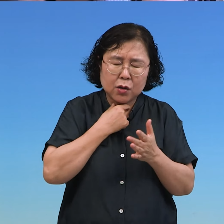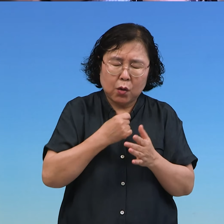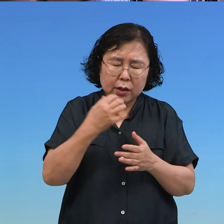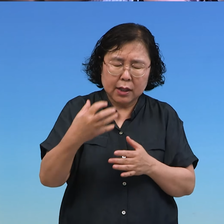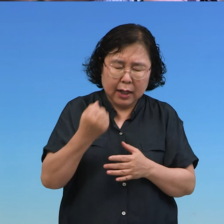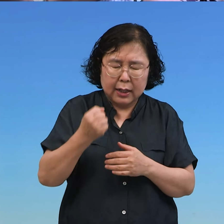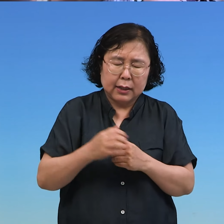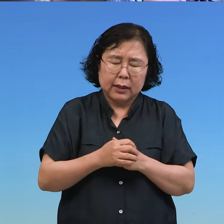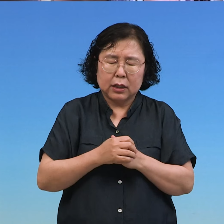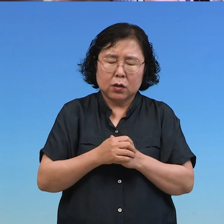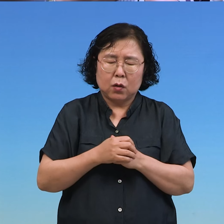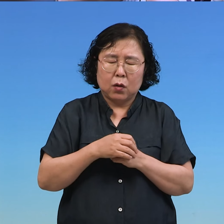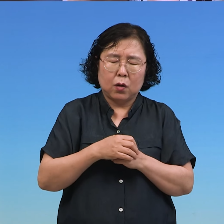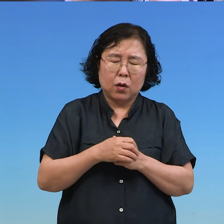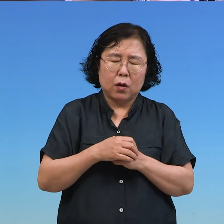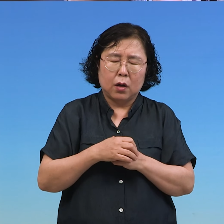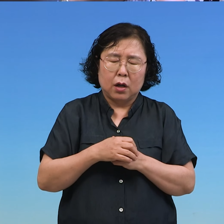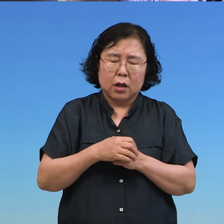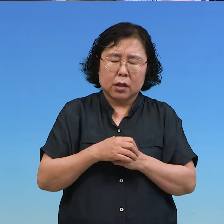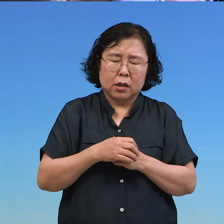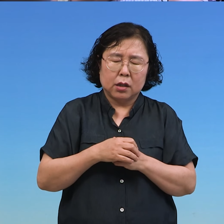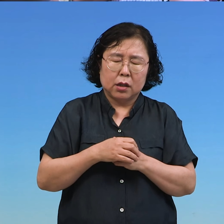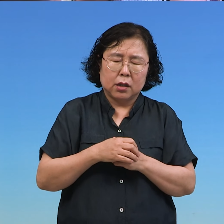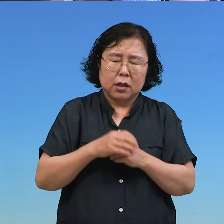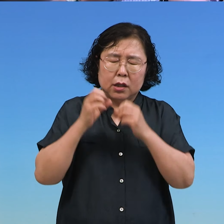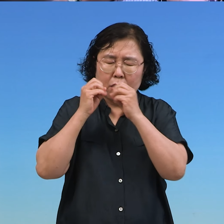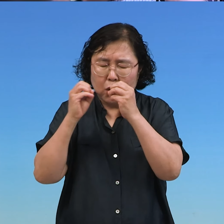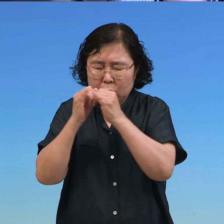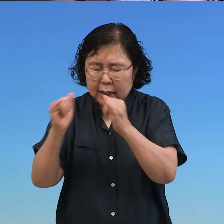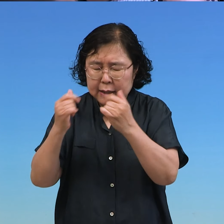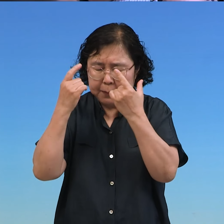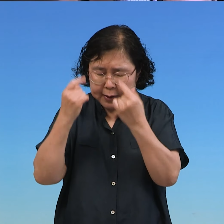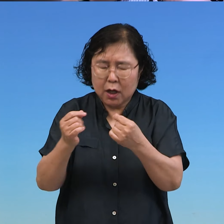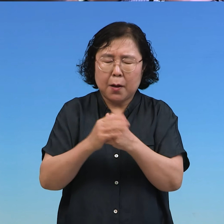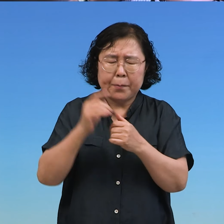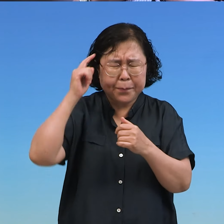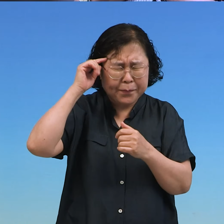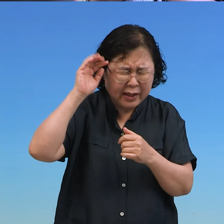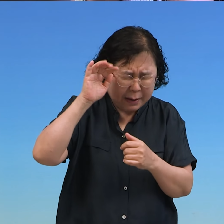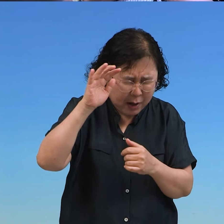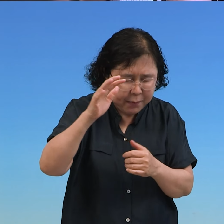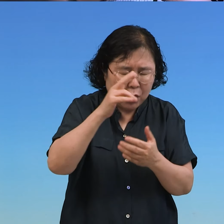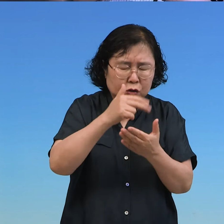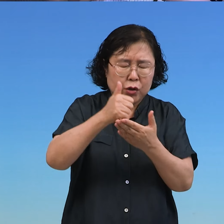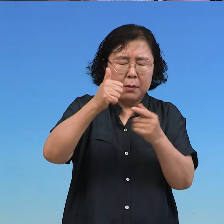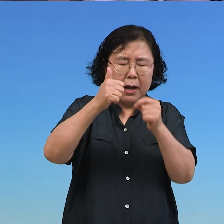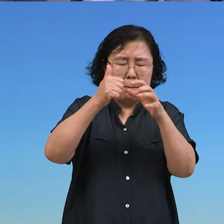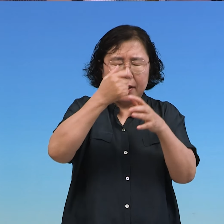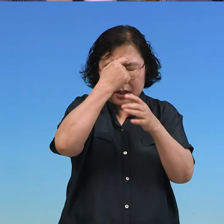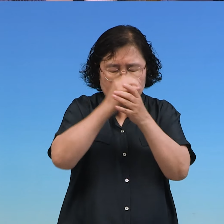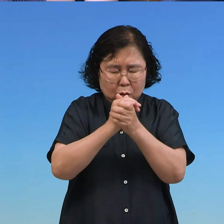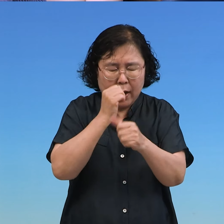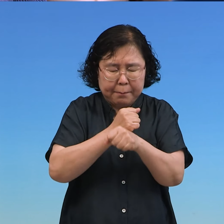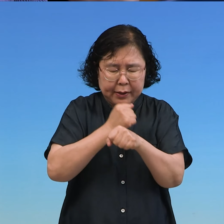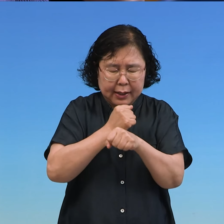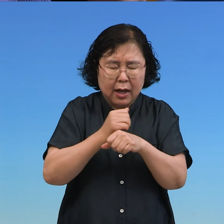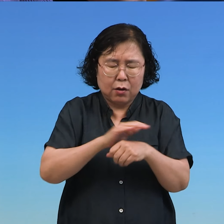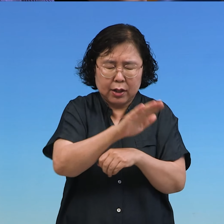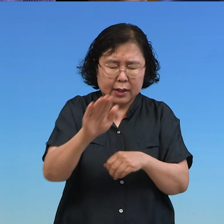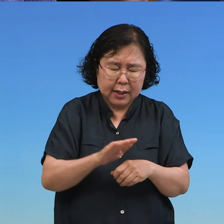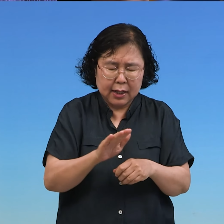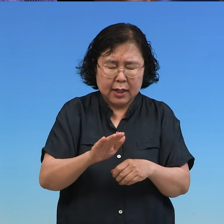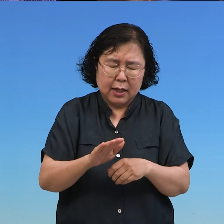마시고 그 스텝스 졸스 선거사님처럼 갈망하며 주님 앞에 기도합니다 살아계신 하나님 우리